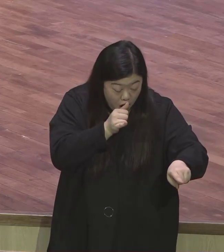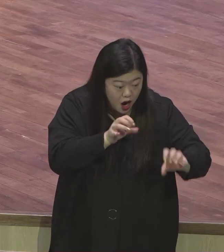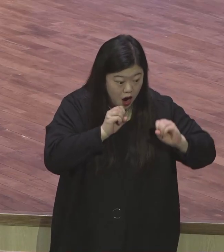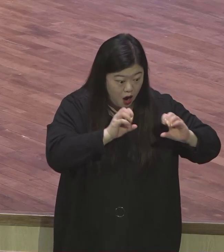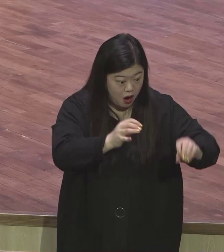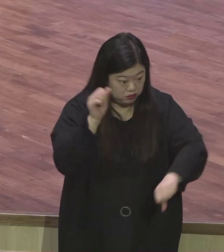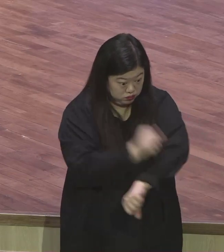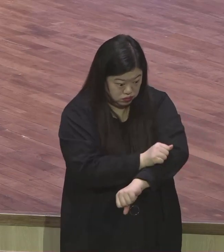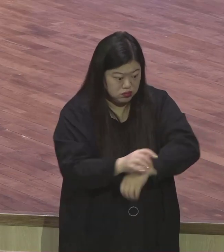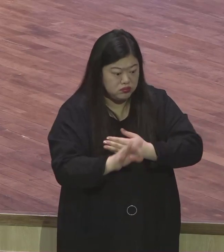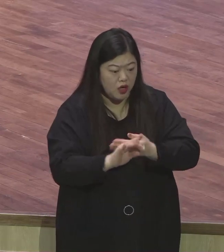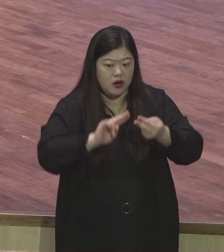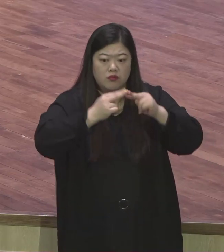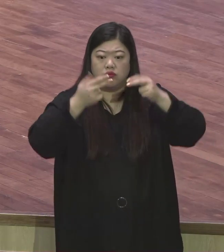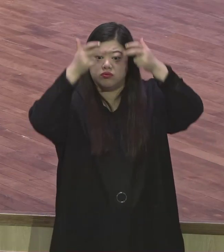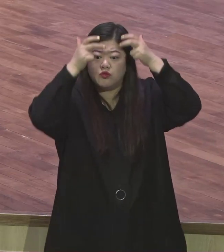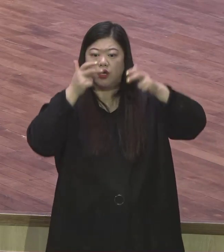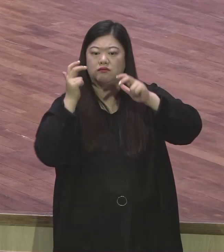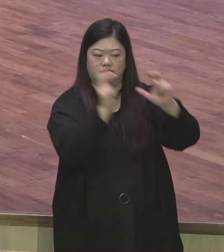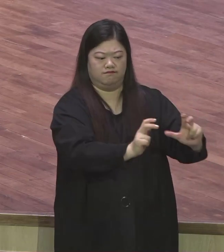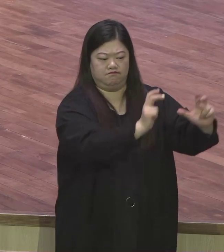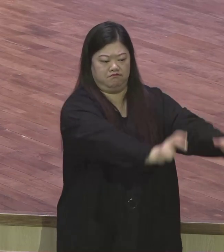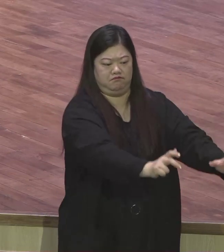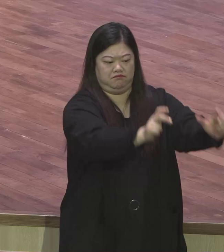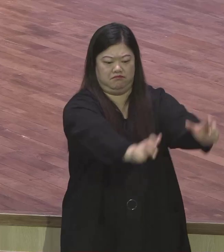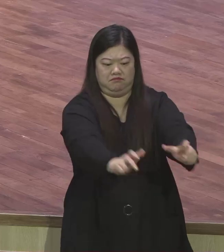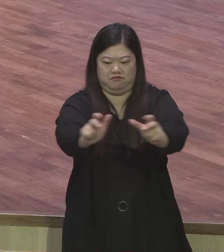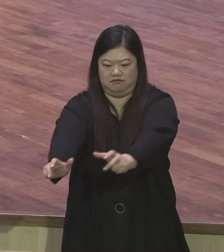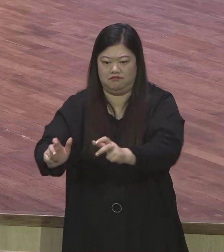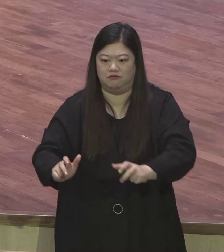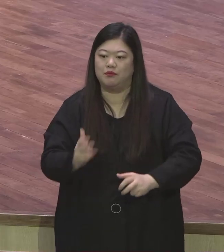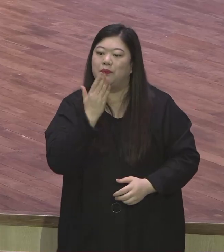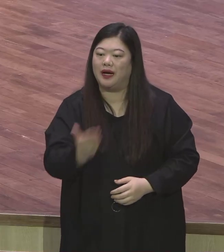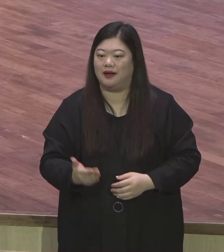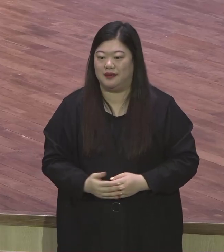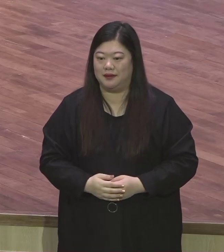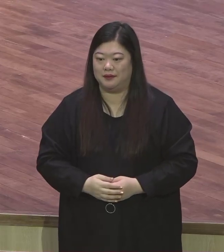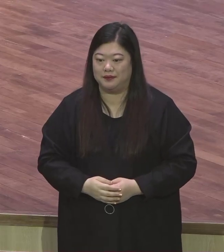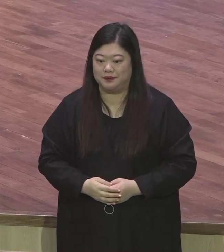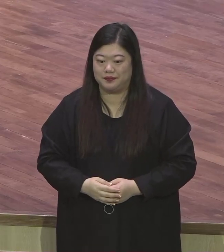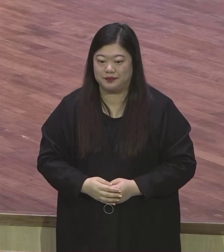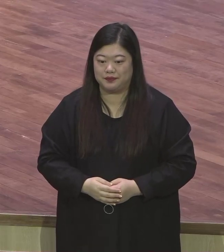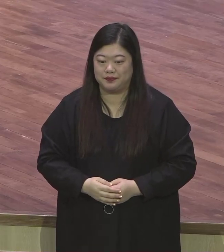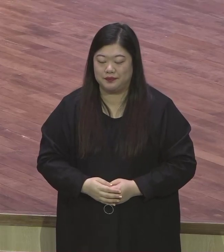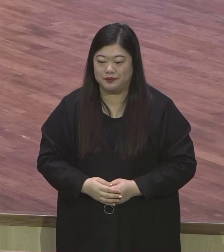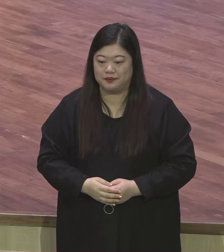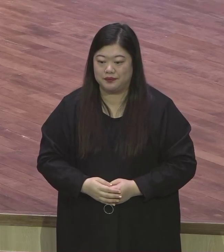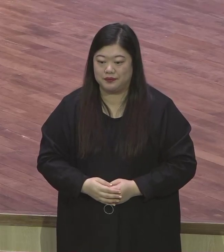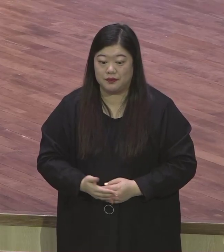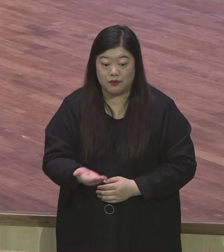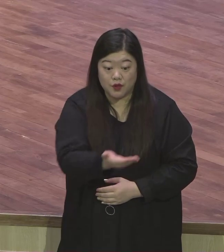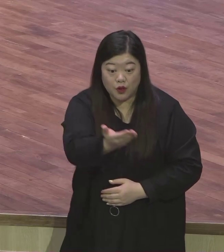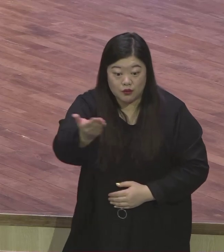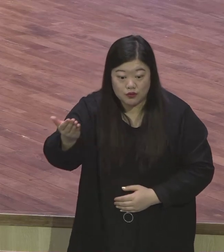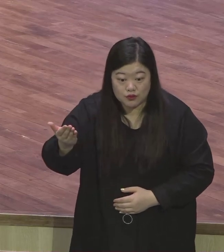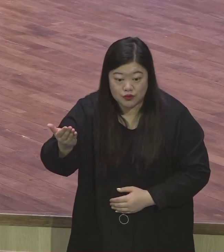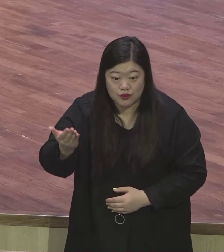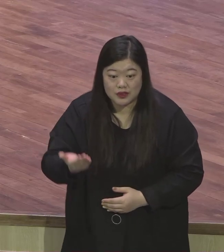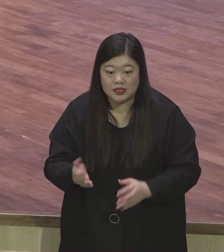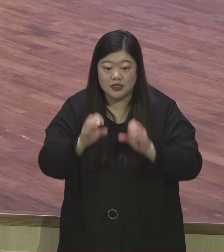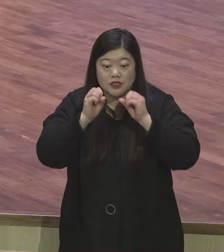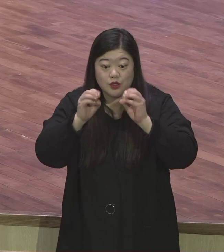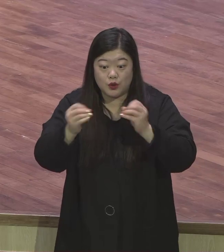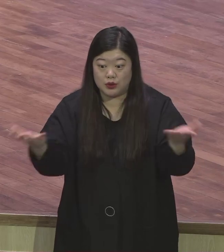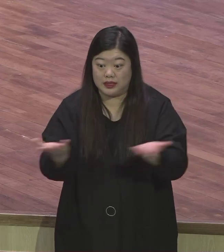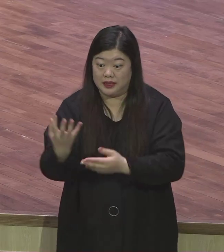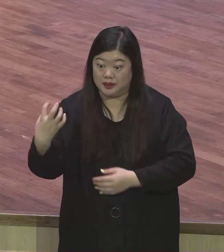않는 면류관을 주실 것이고 생명의 면류관도 주실 것입니다. 여러분에게 주어진 영광스러운 전도 사명을